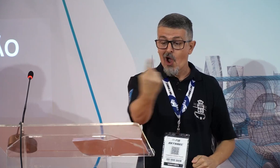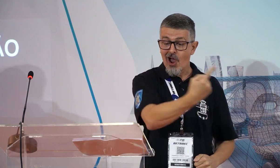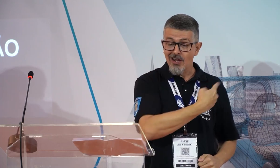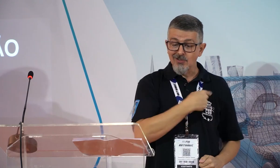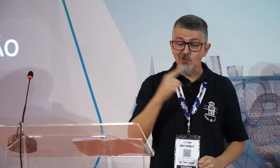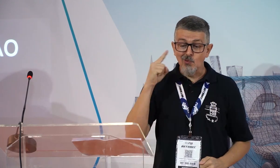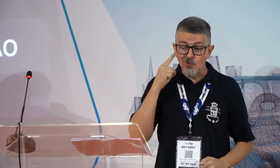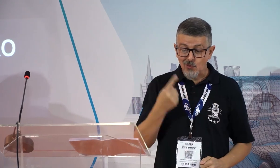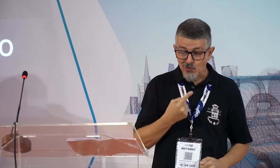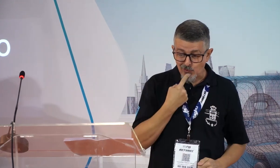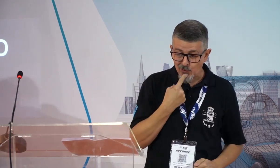potencial de nós.